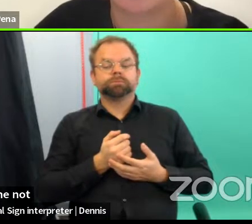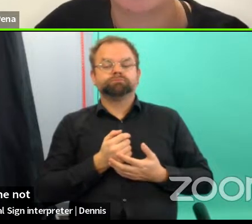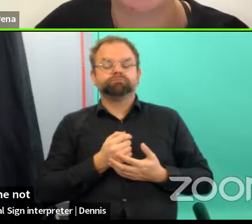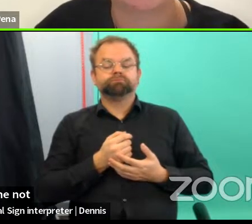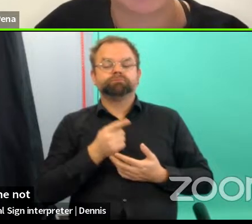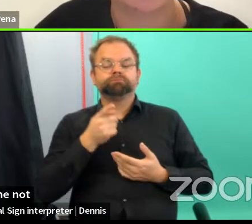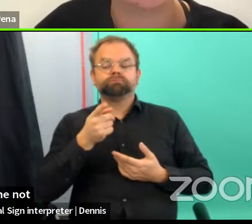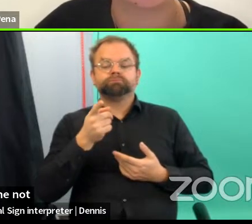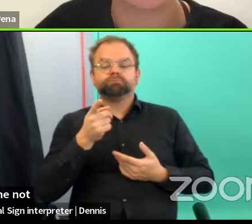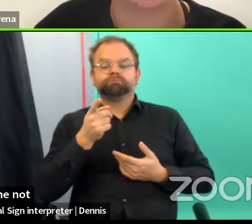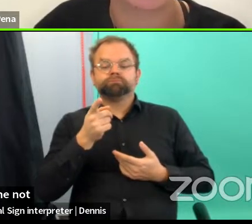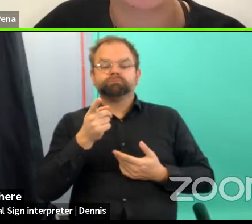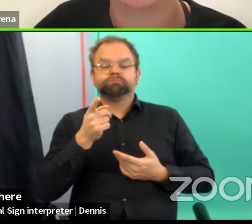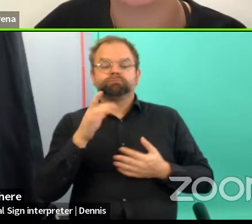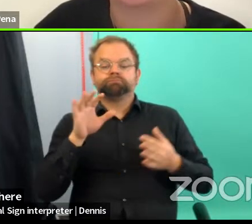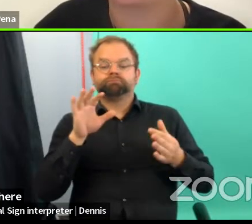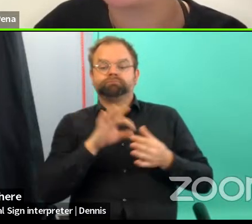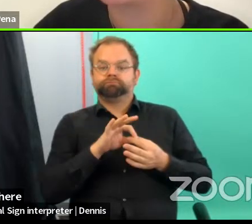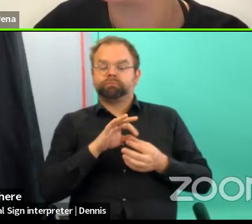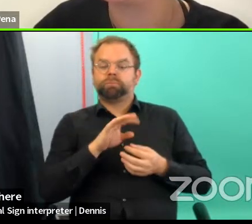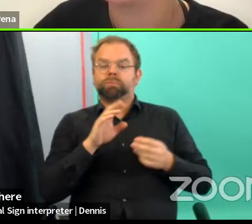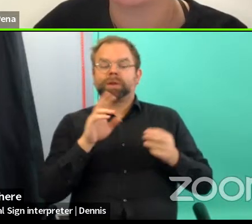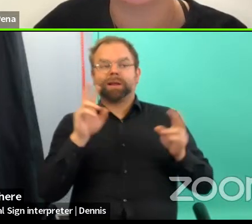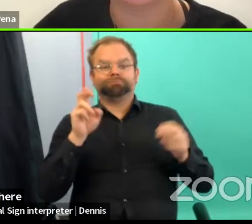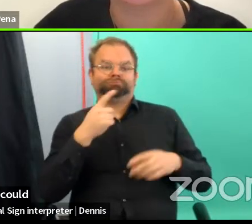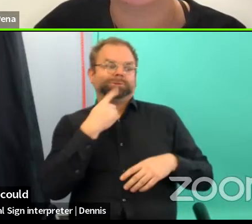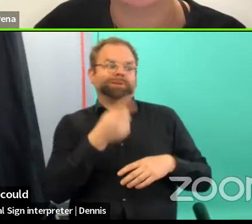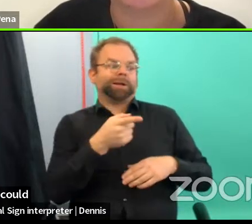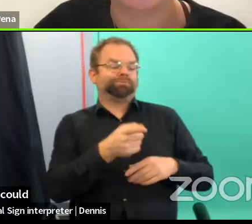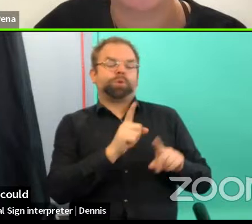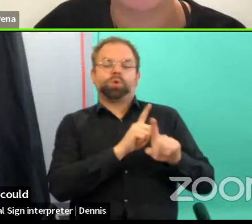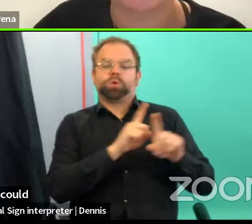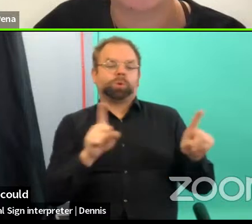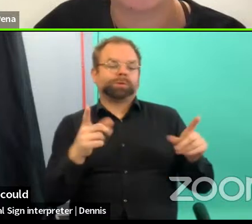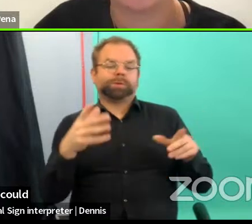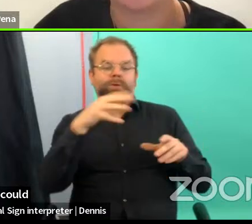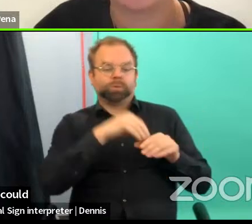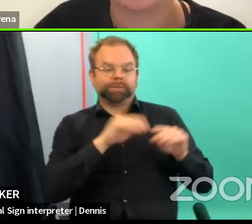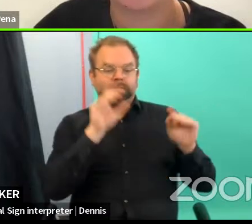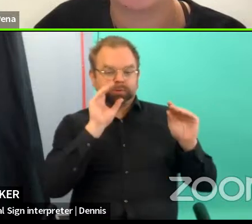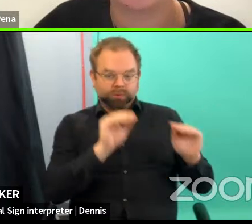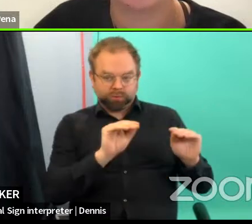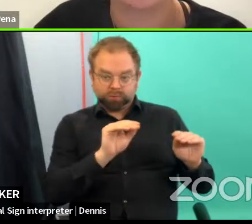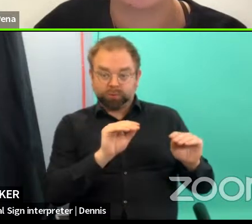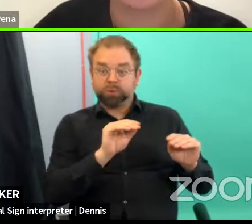Thank you so much for that response. If we have anyone else,